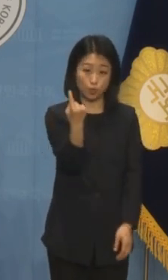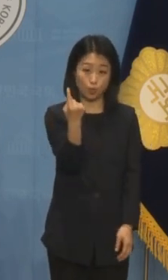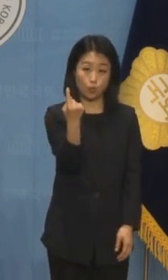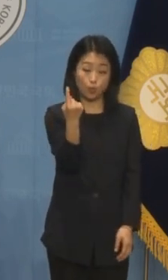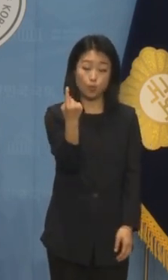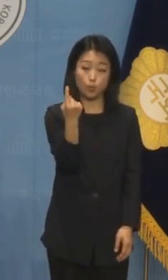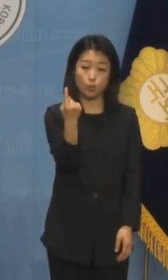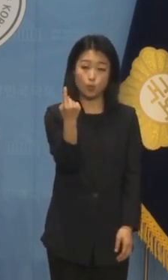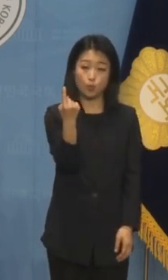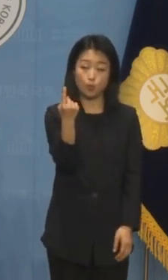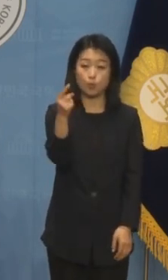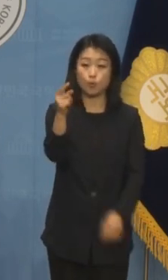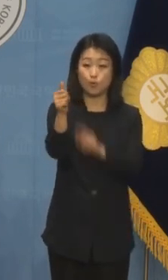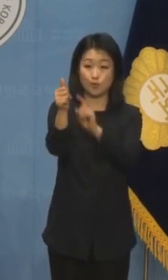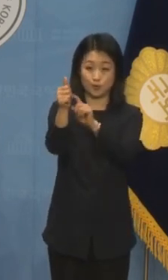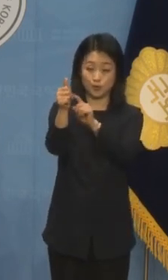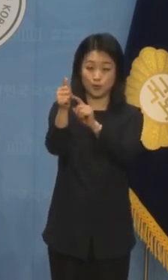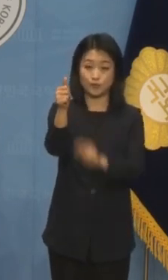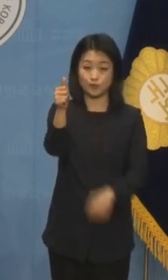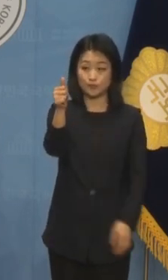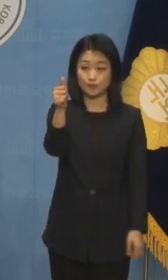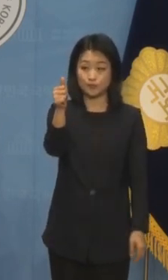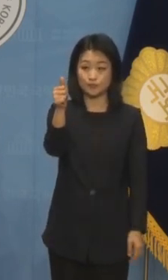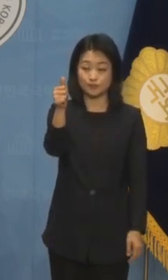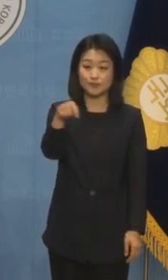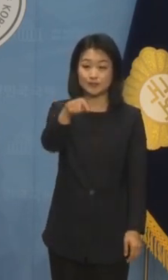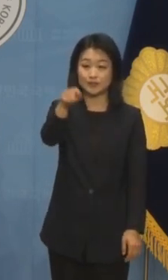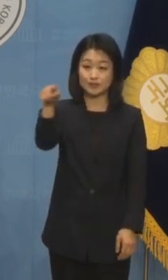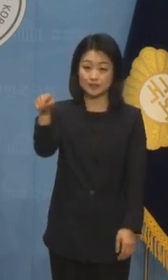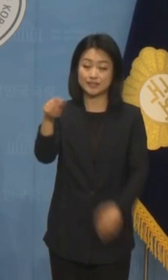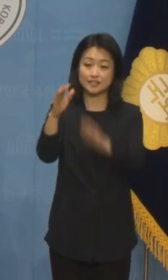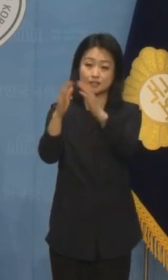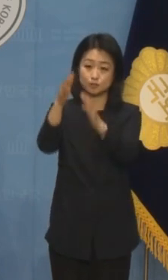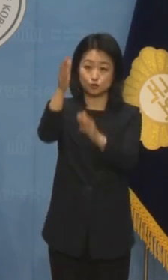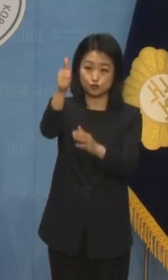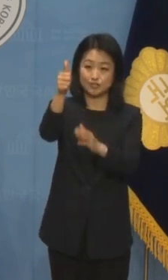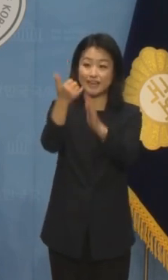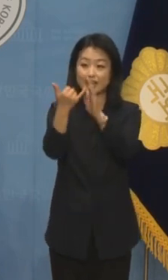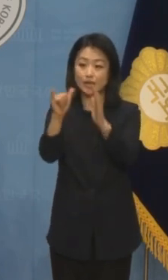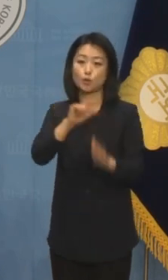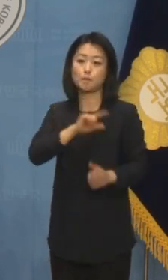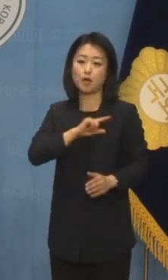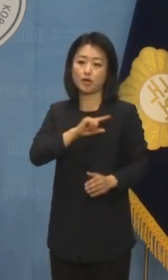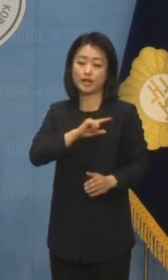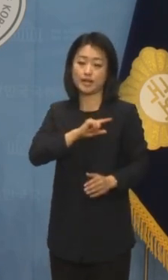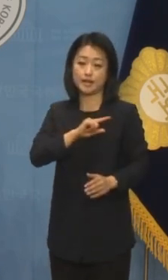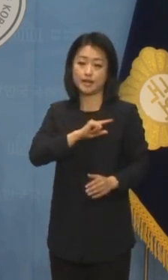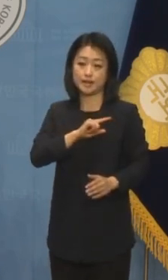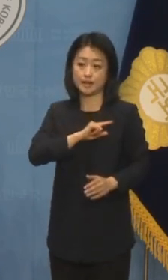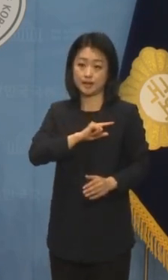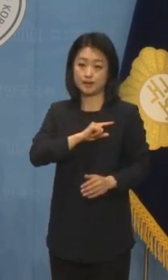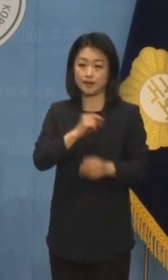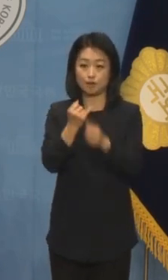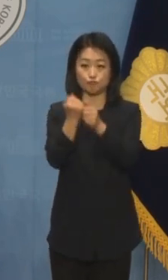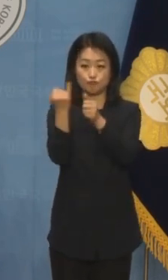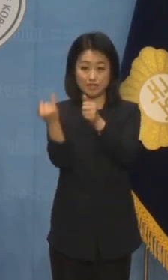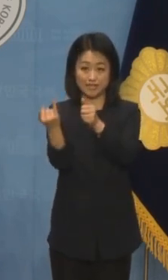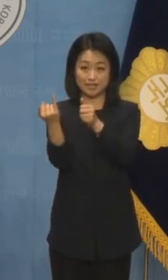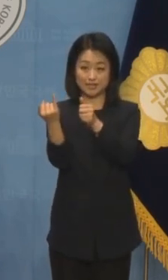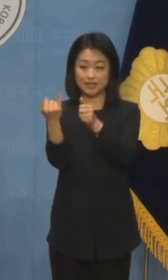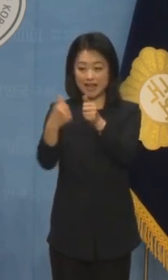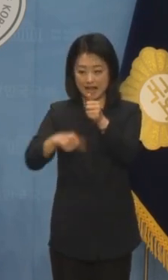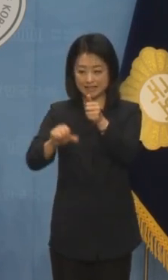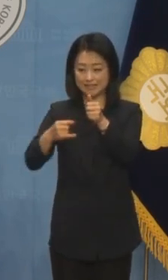조 씨의 성을 가진 임대인은 가족들의 명의, 그 와이프 그리고